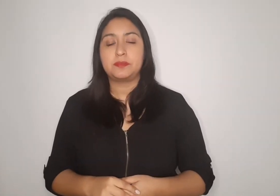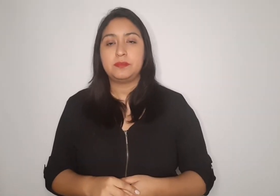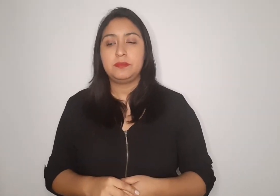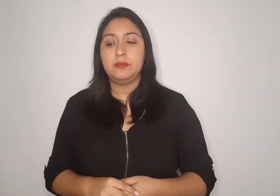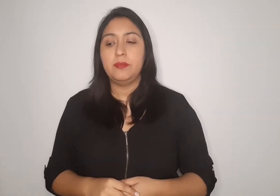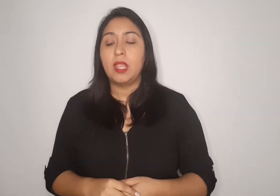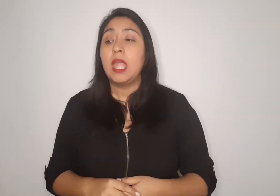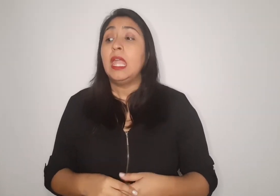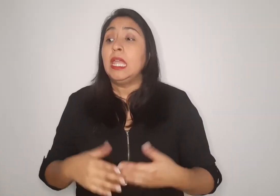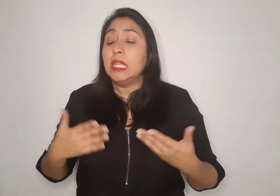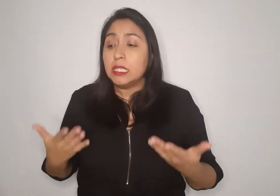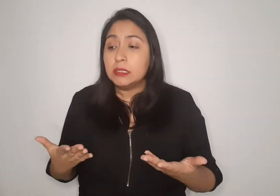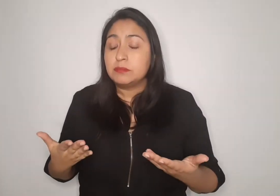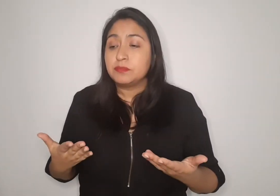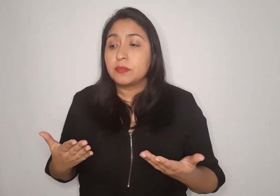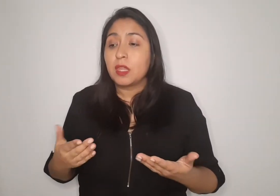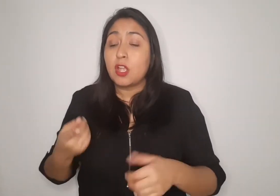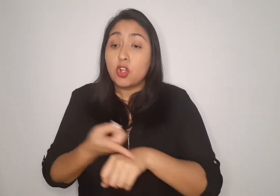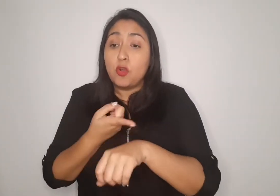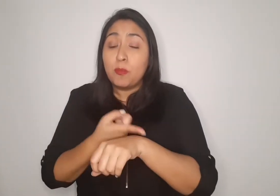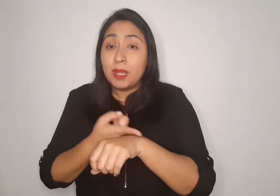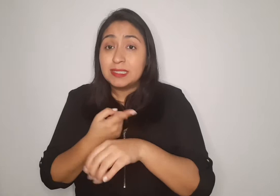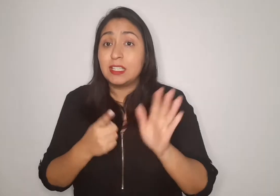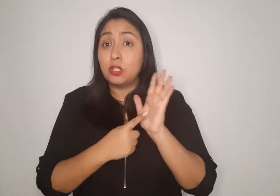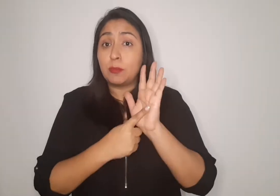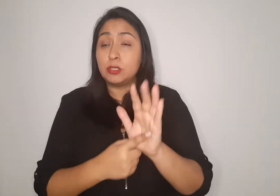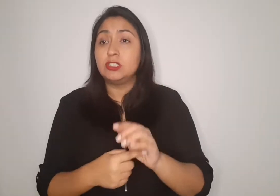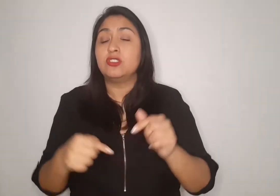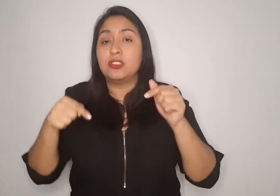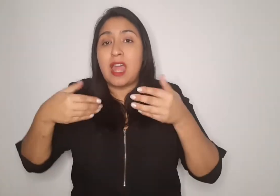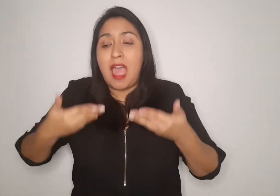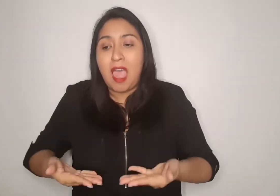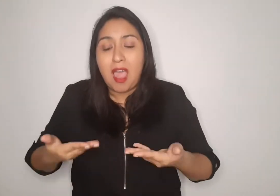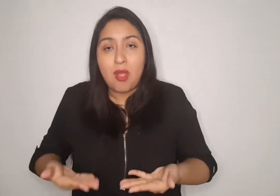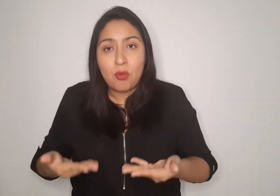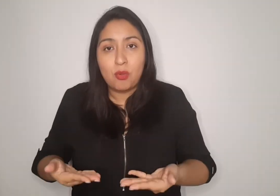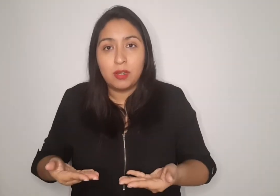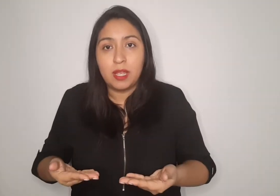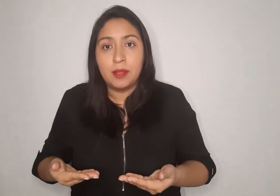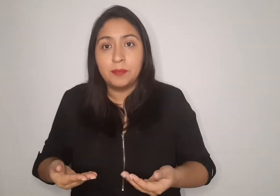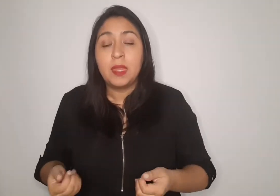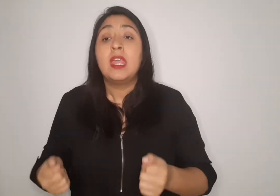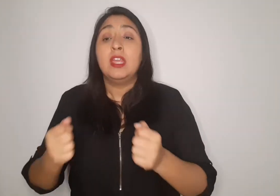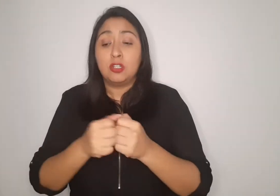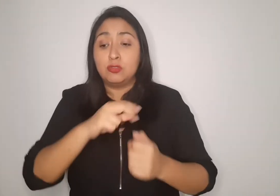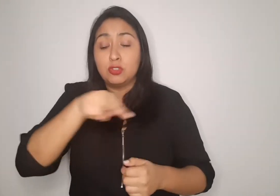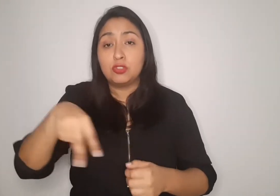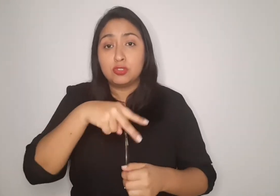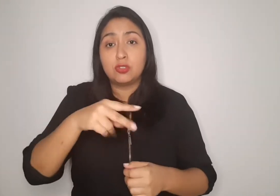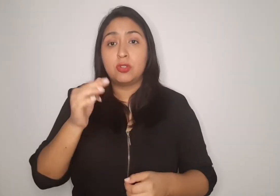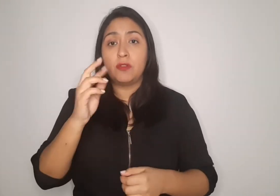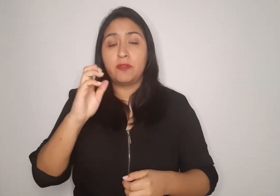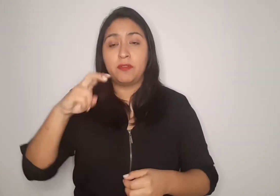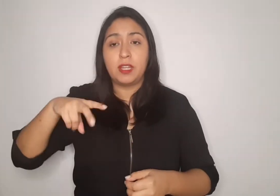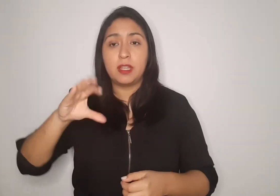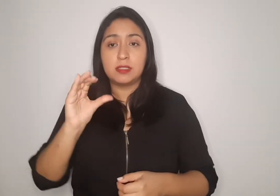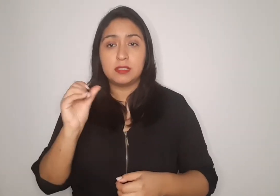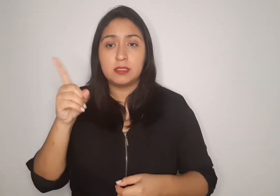Oye, bueno, y hablemos de la exposición actual, y para eso está con nosotros Francisco. La exposición lleva por nombre Wenu